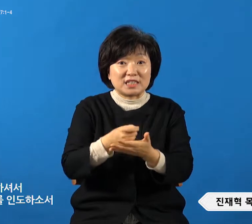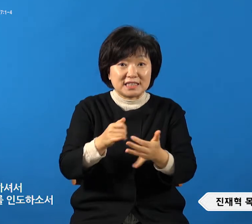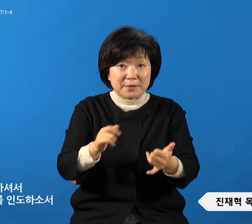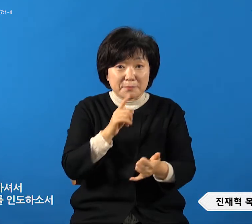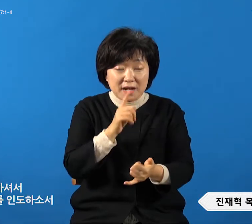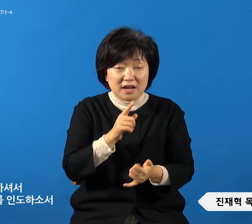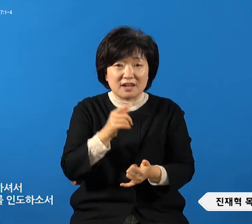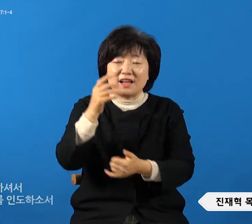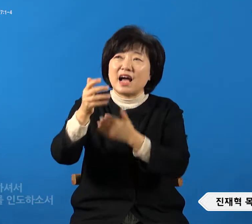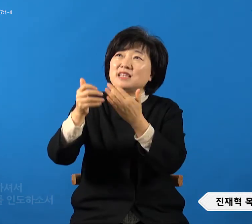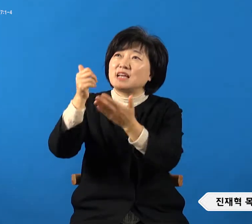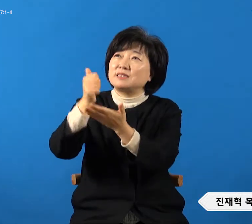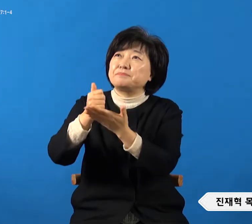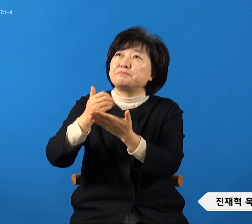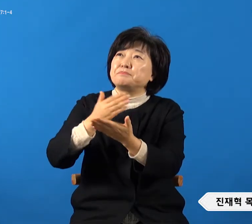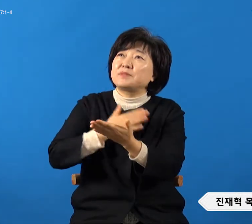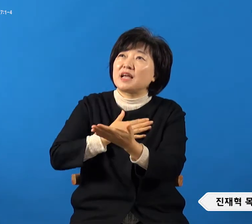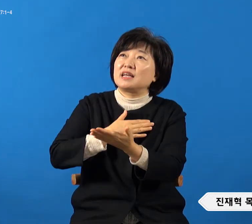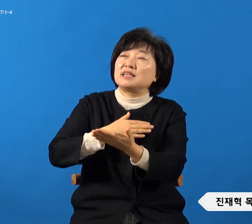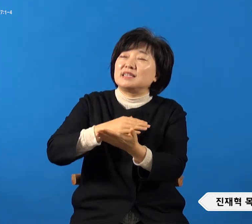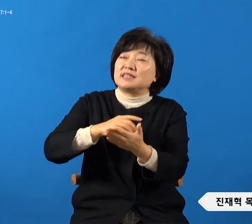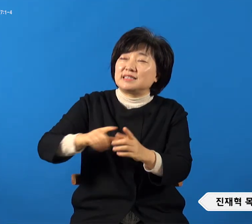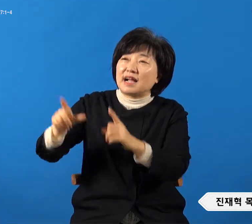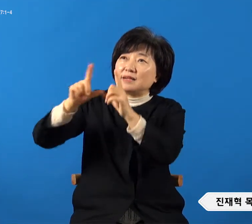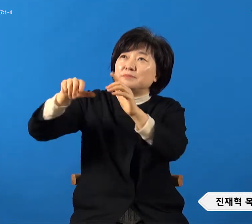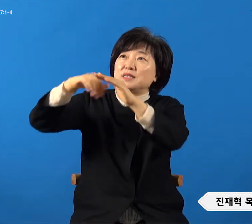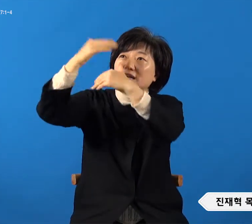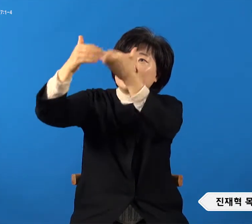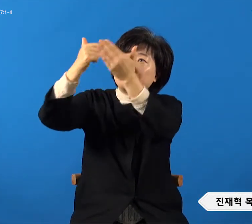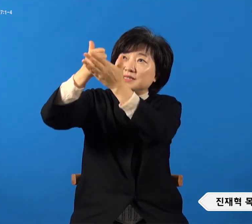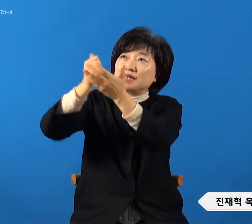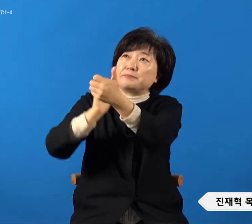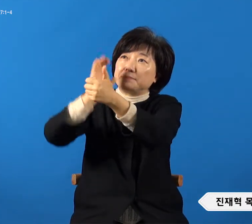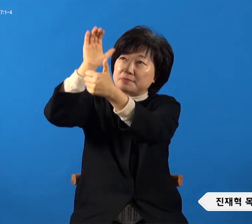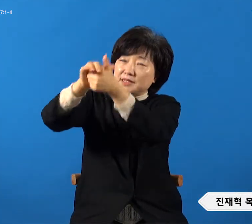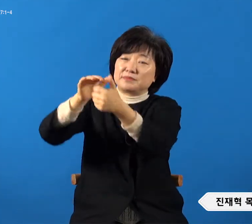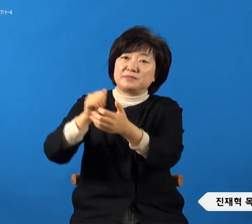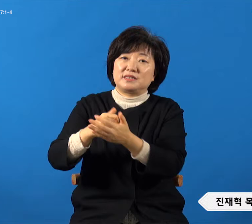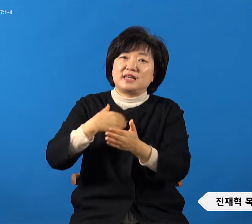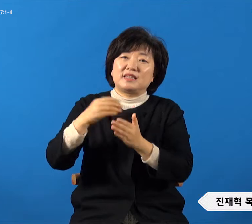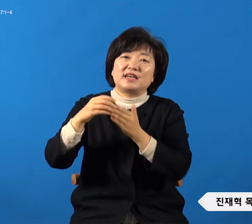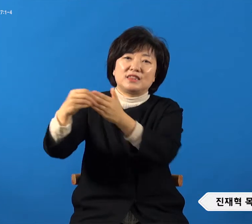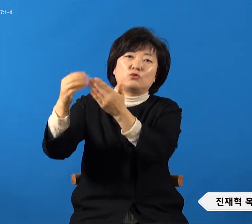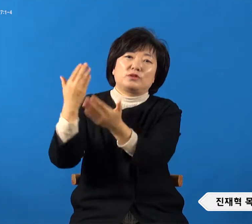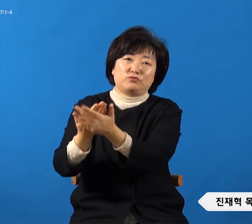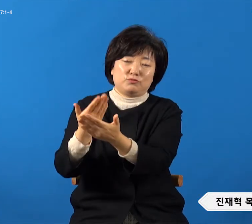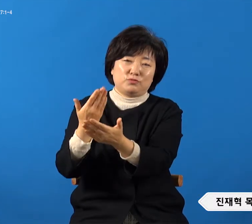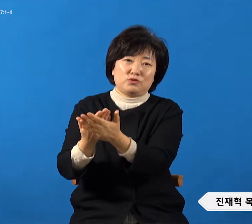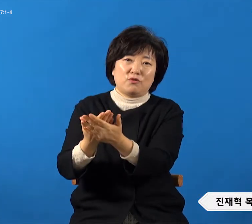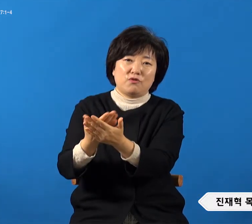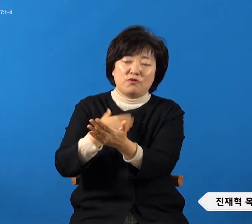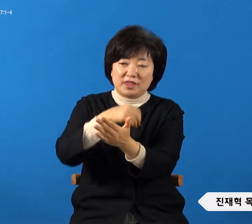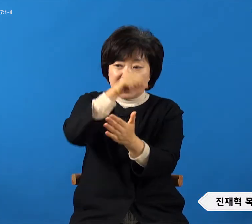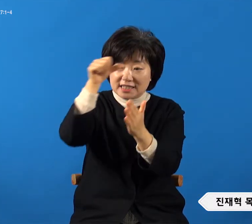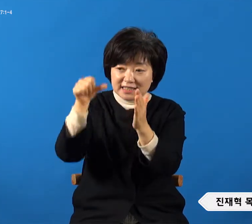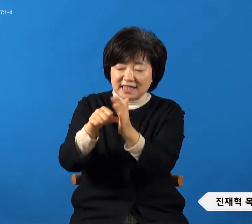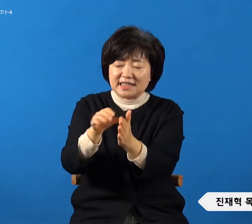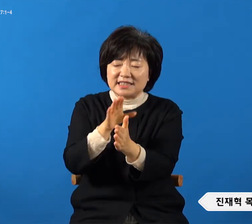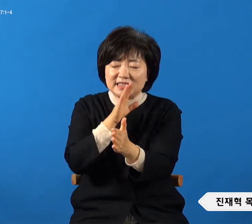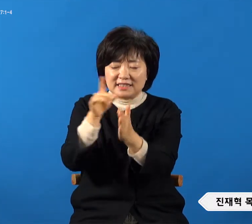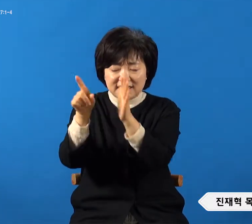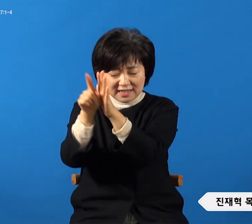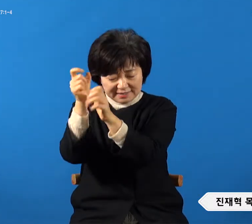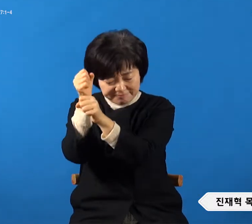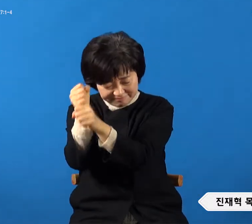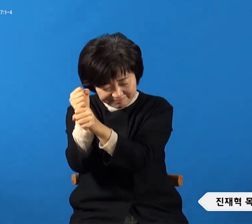이야기합니다. 하나님, 내가 내 삶을 주께 맡깁니다. 나를 인도해 주십시오. 내 인생의 진정으로 내가 의존할